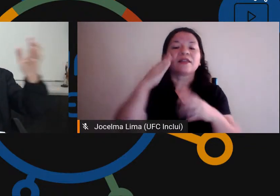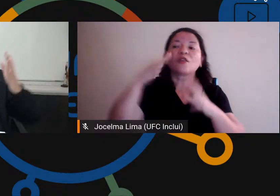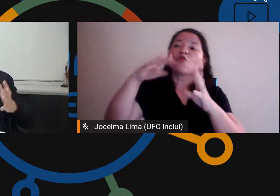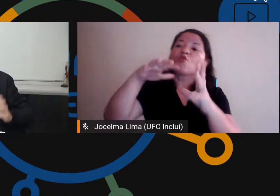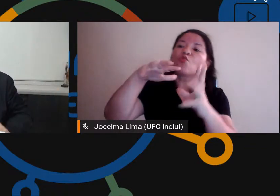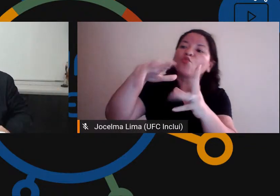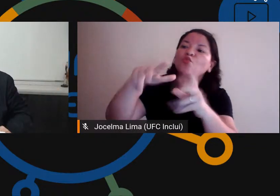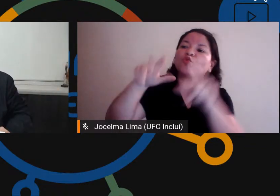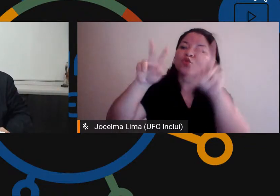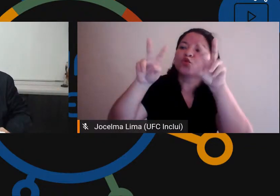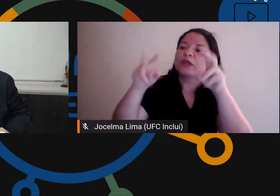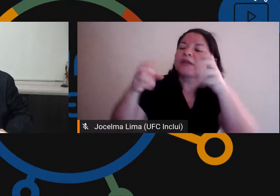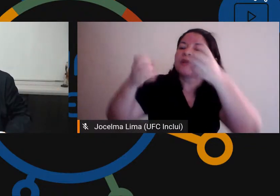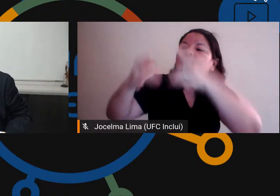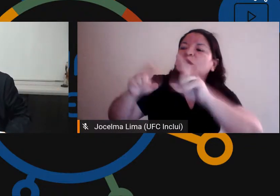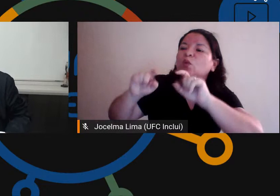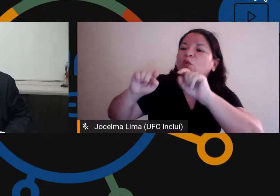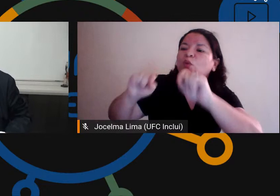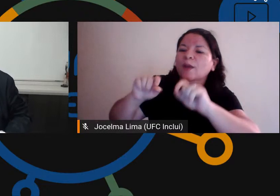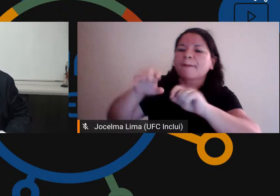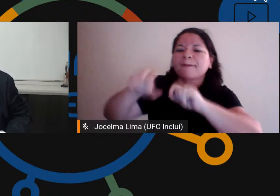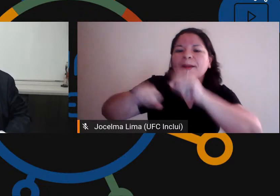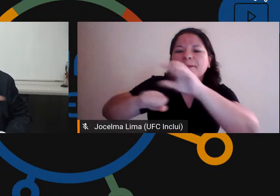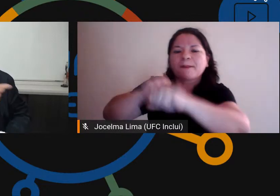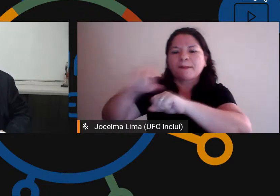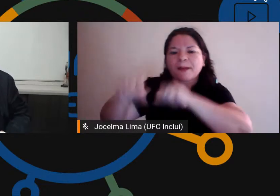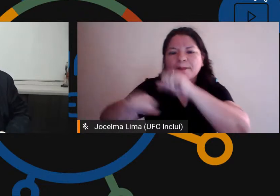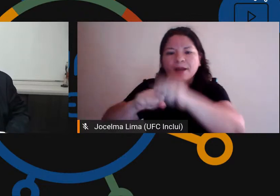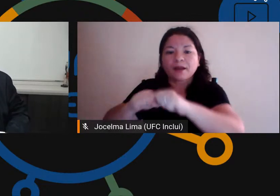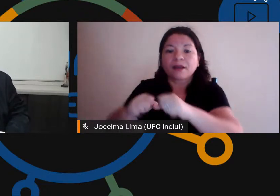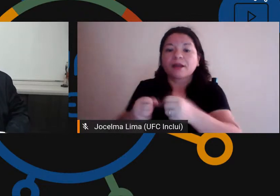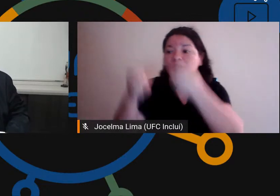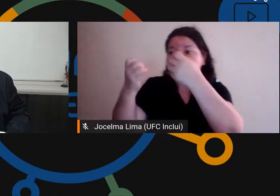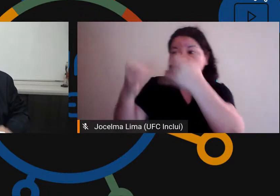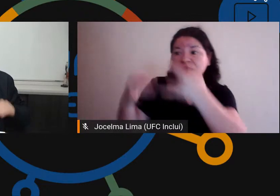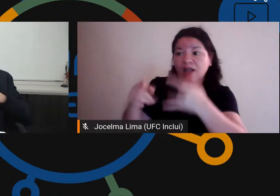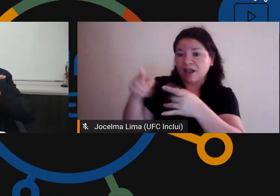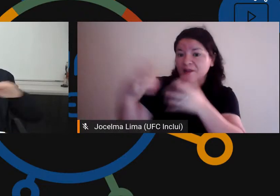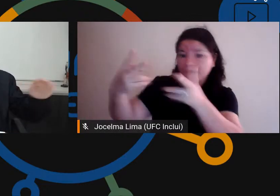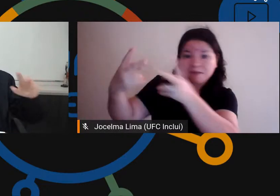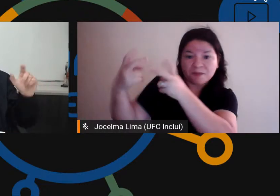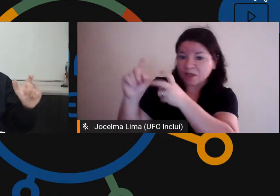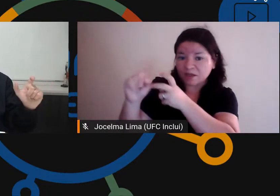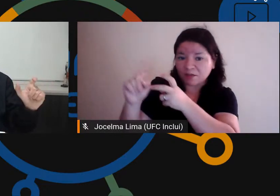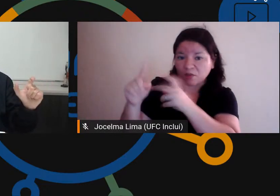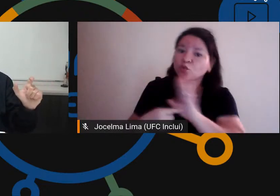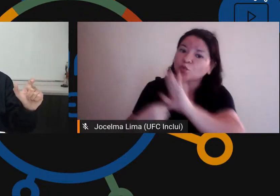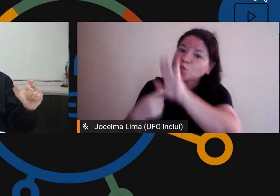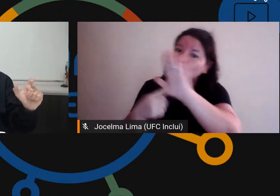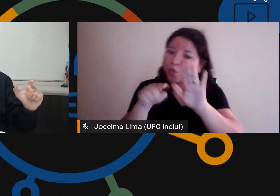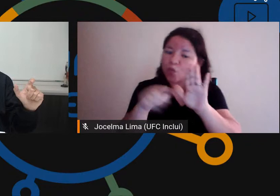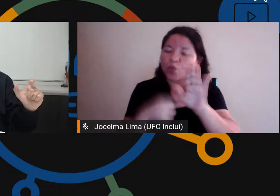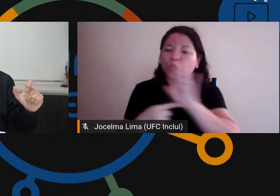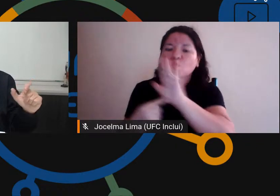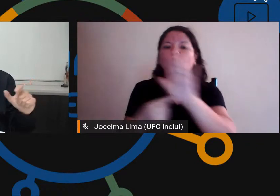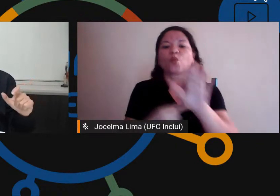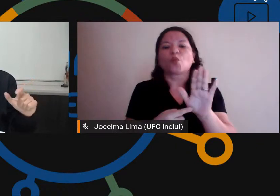naquela especialidade, pelo menos, e dizer para essas pessoas algo que eles não viram. Fazer uma leitura mais transversal, por